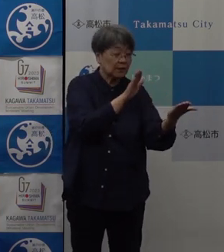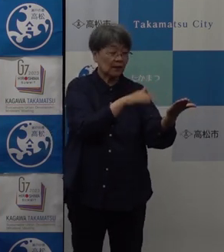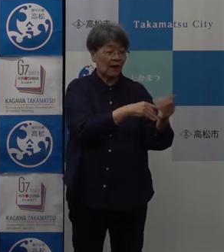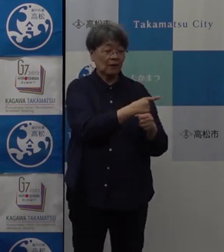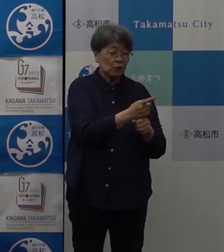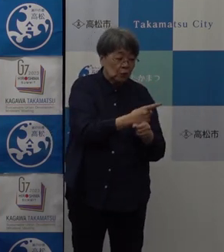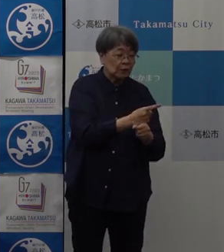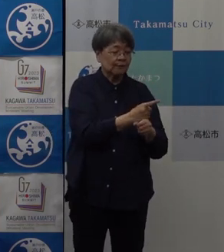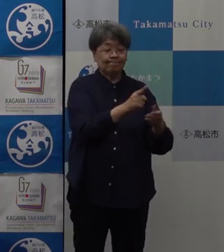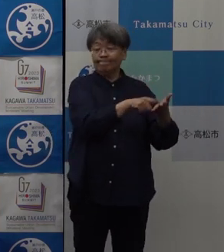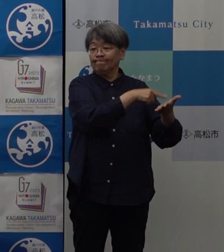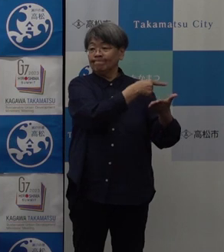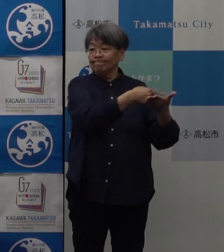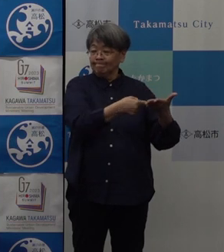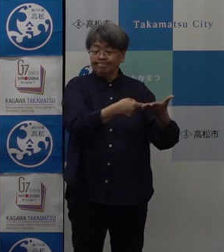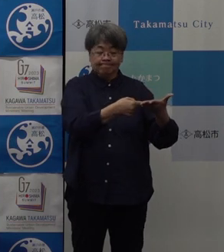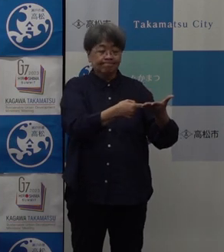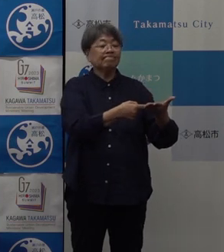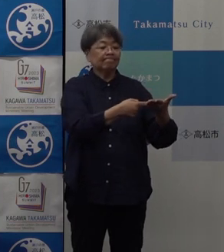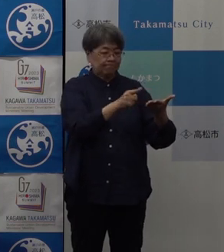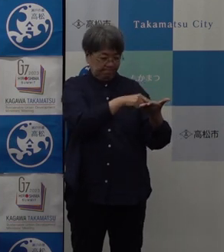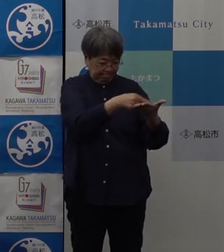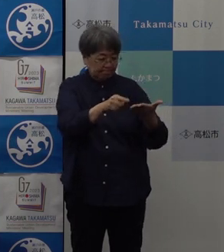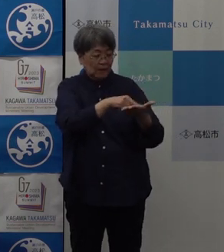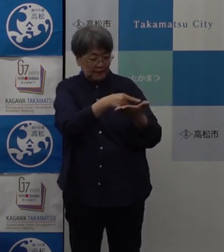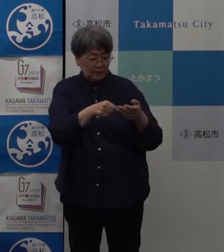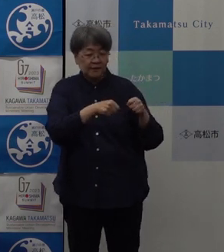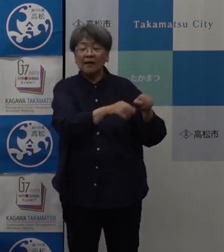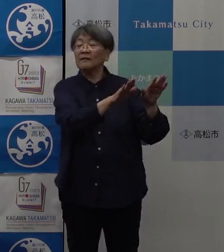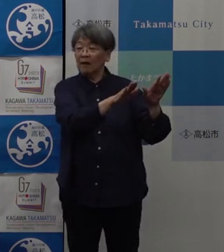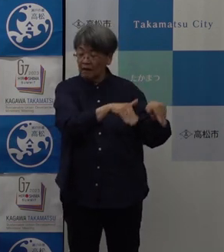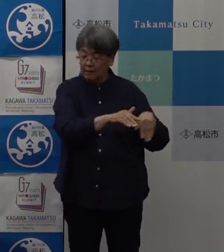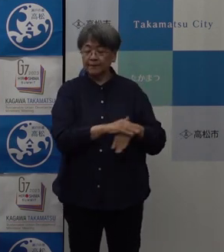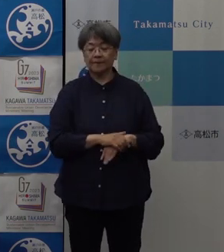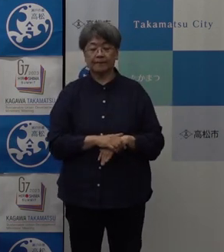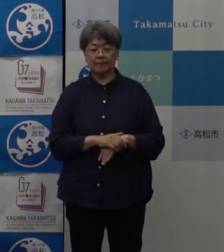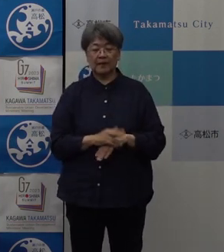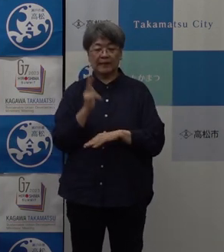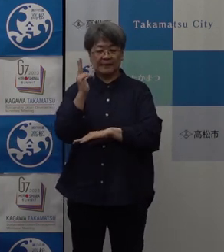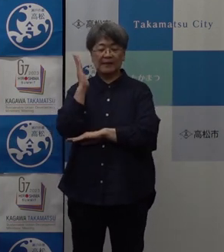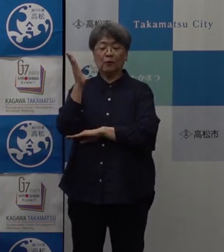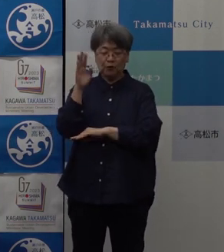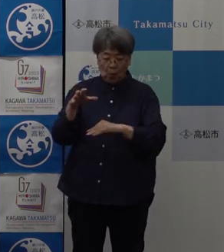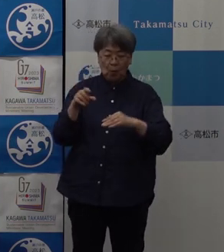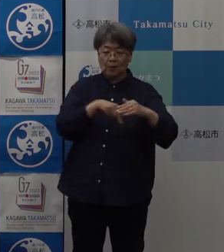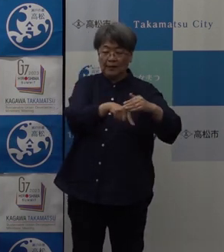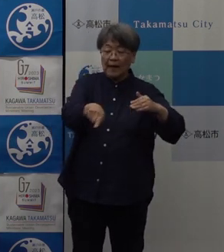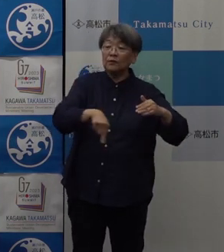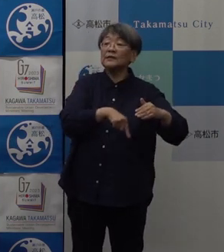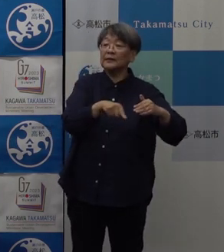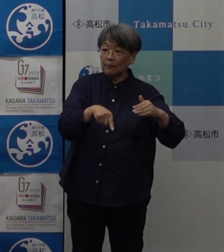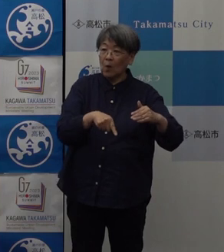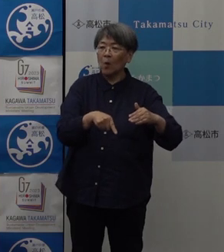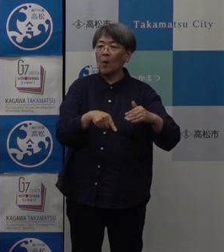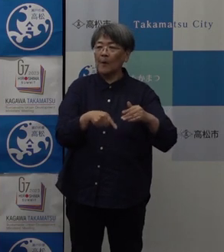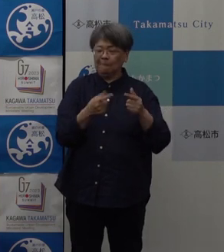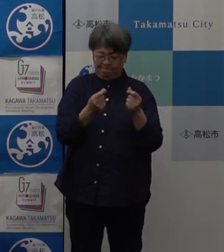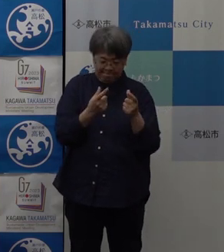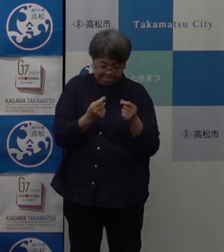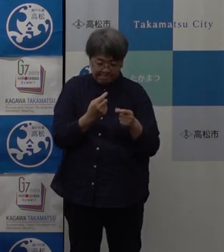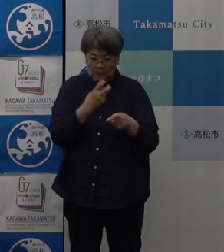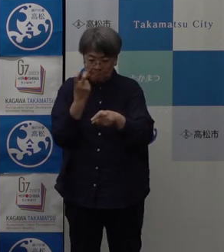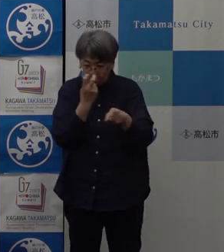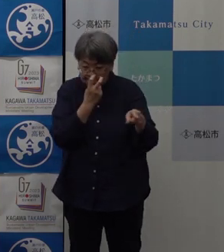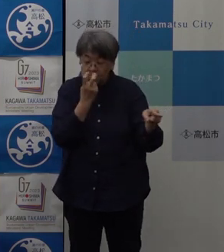に訂正をして対応を行ったということでございます。市役所内部におきましても一応インシデント報告ということ